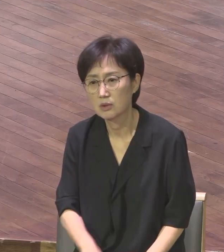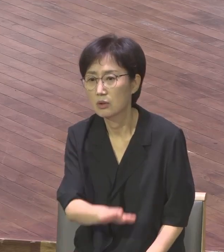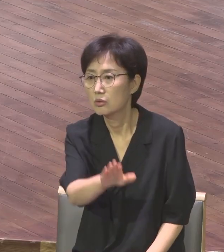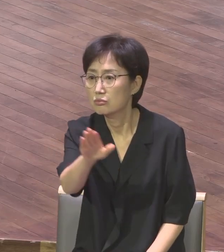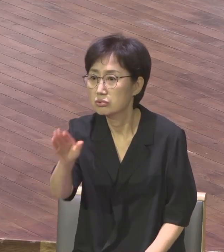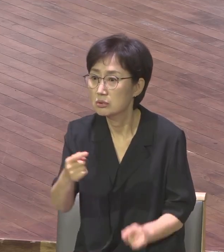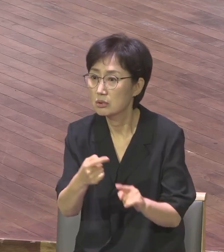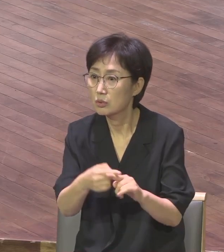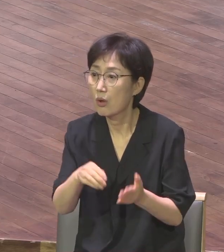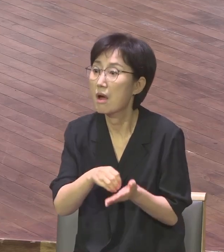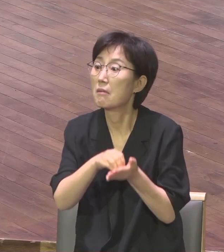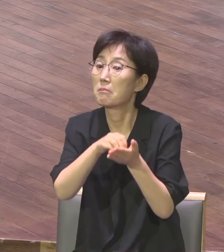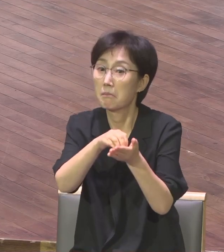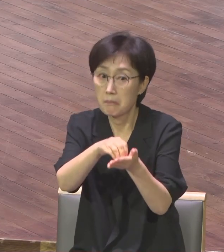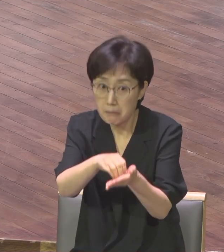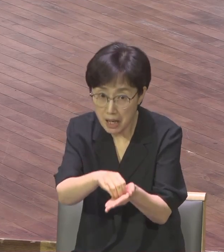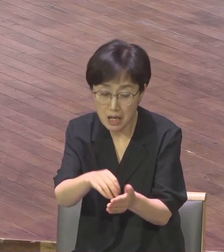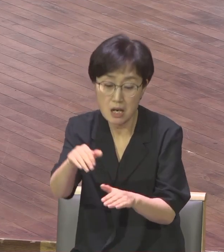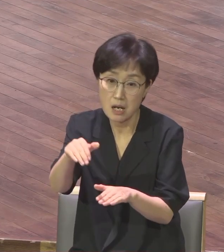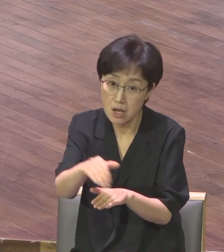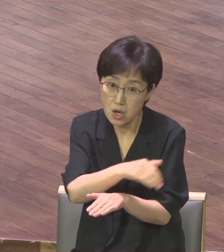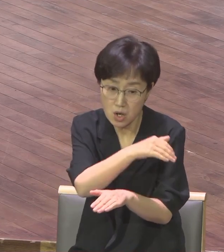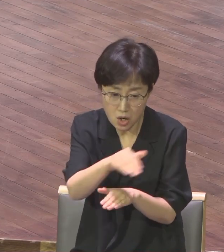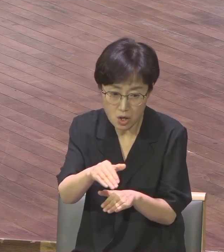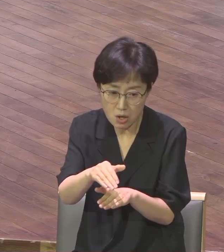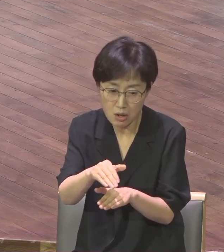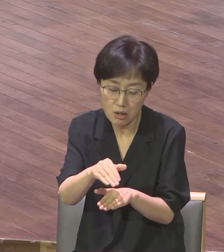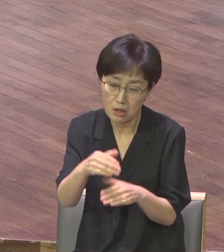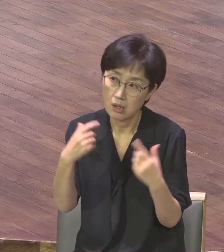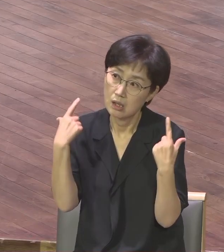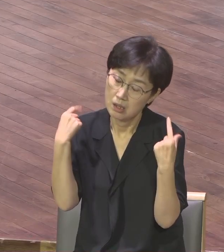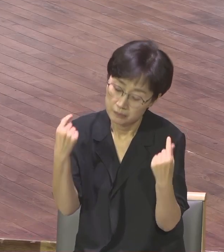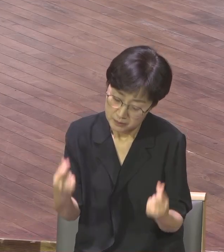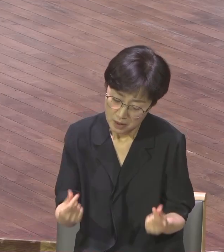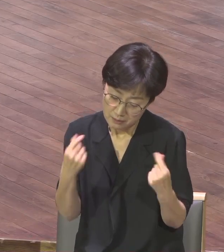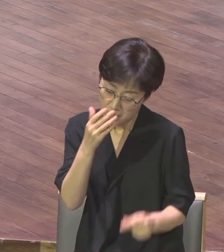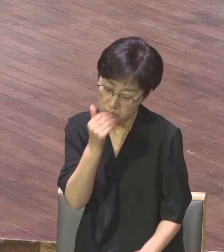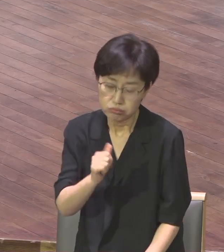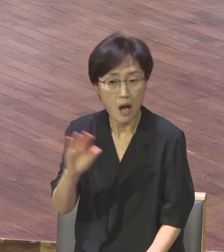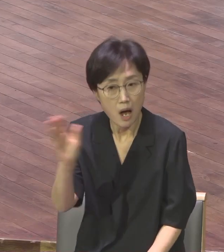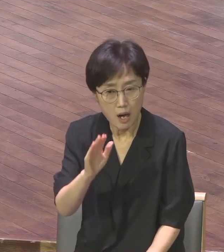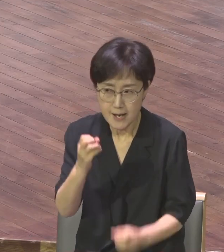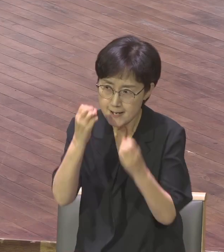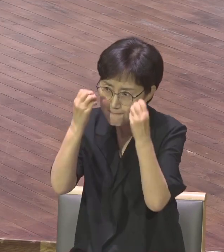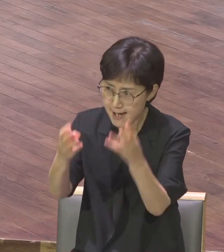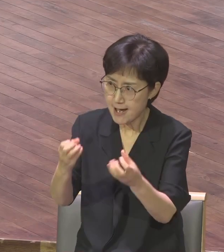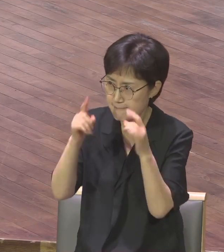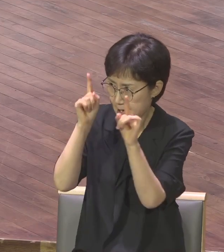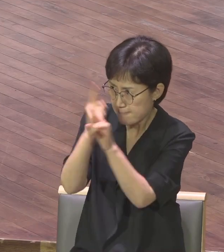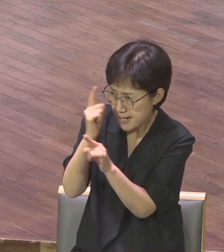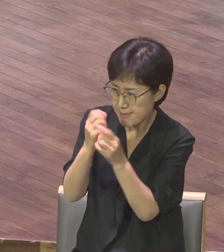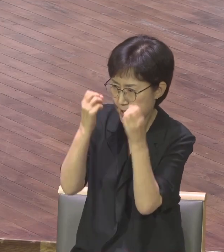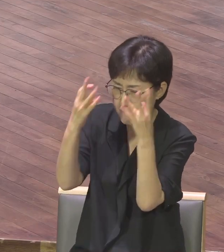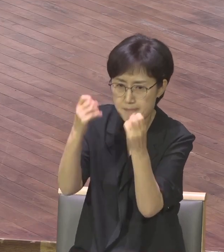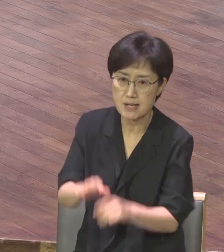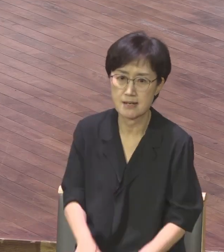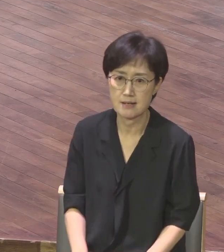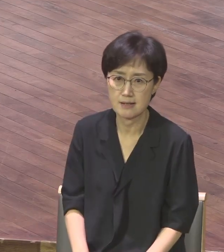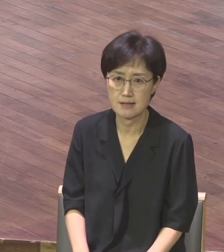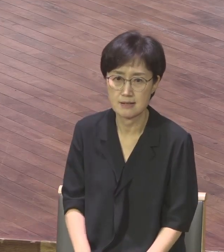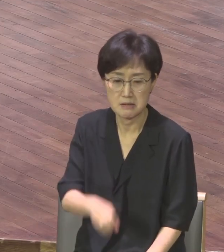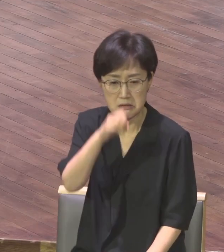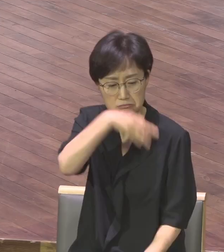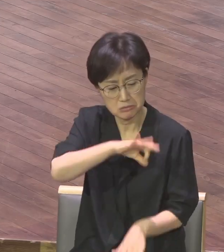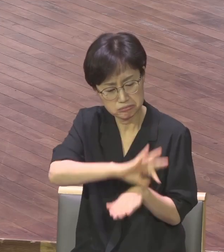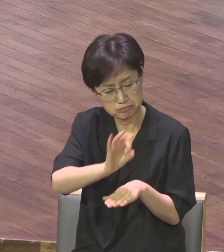신앙생활은 날로 더욱 새롭게 하는 것입니다. 결단코 적당해서는 안